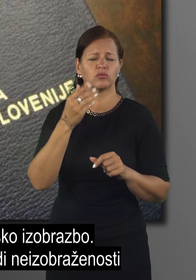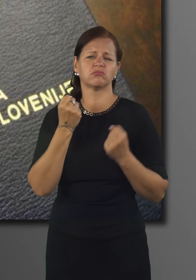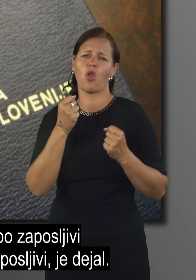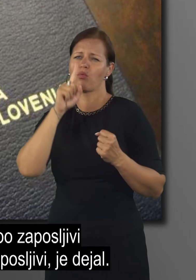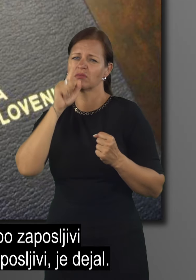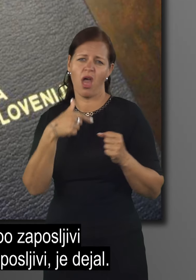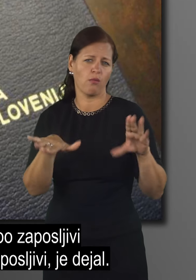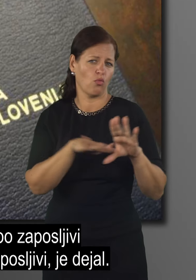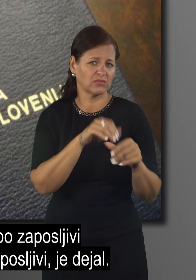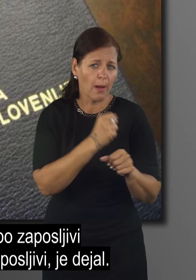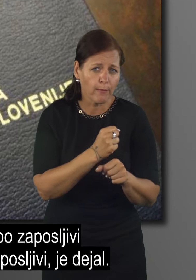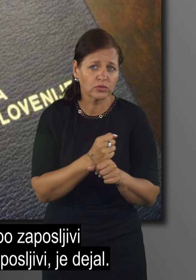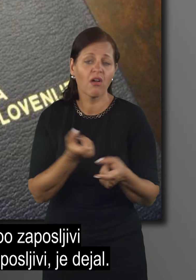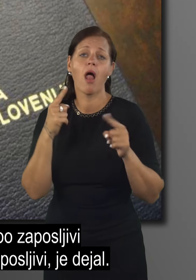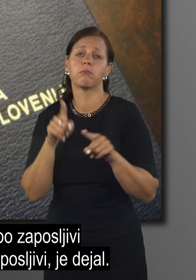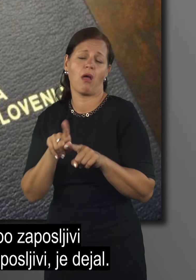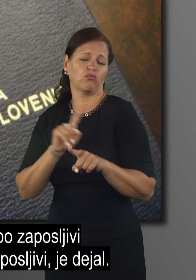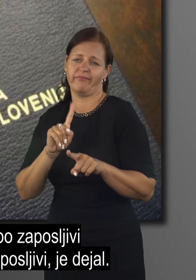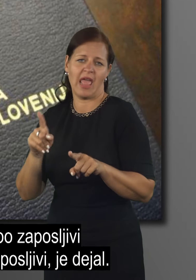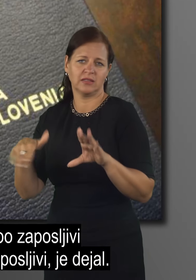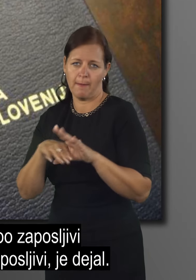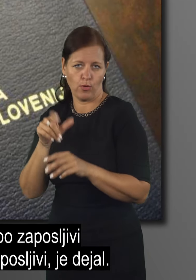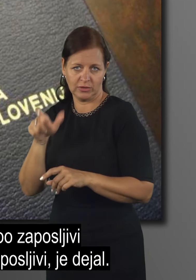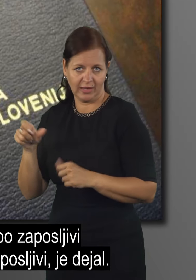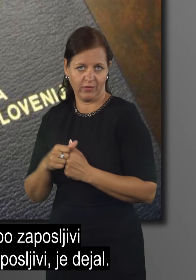slabo zaposljivi ali celo nezaposljivi, je dejal.